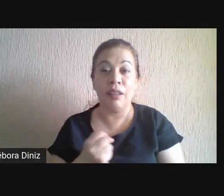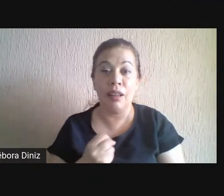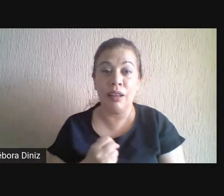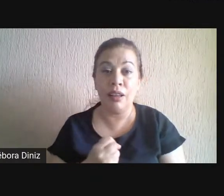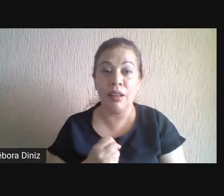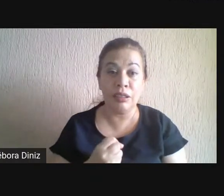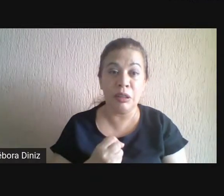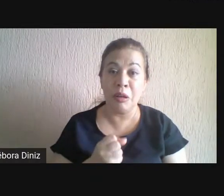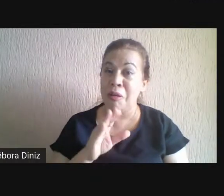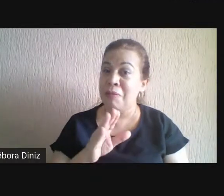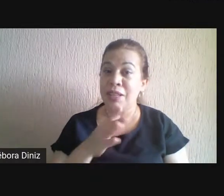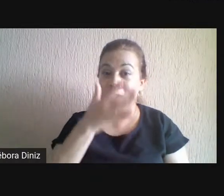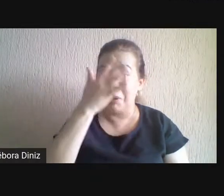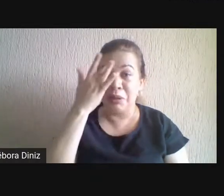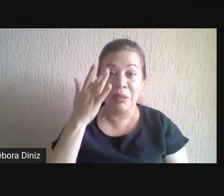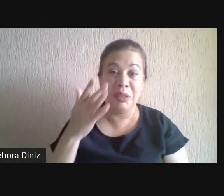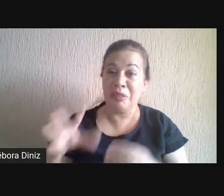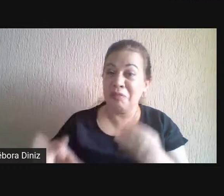implementa.